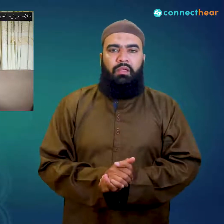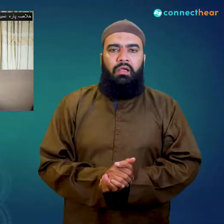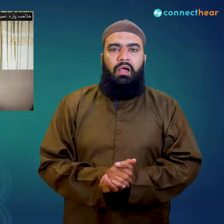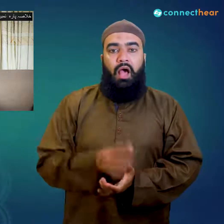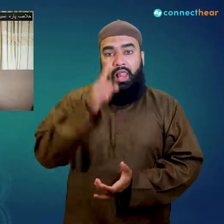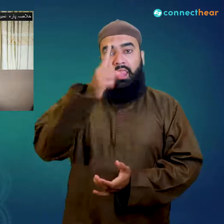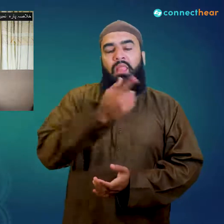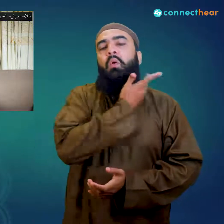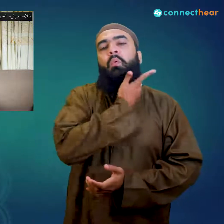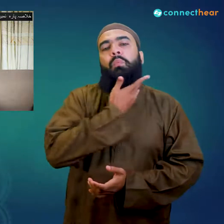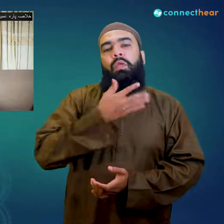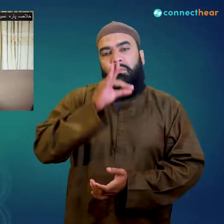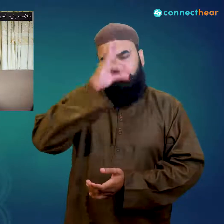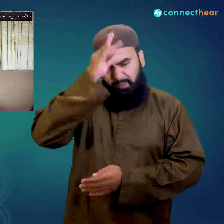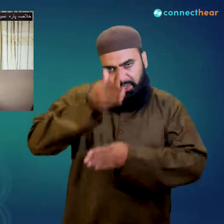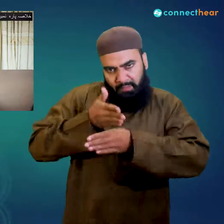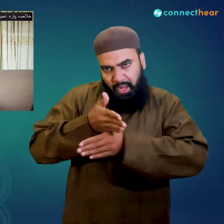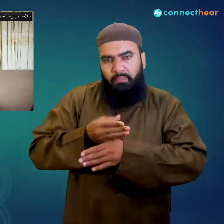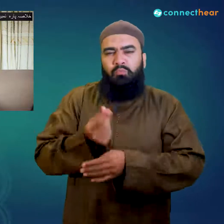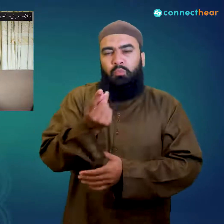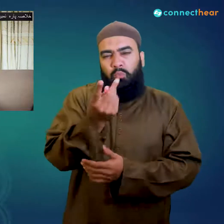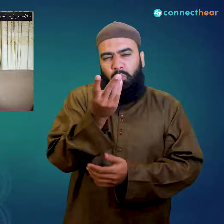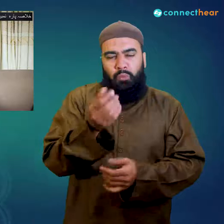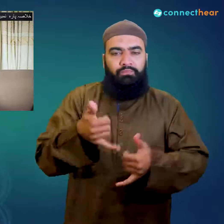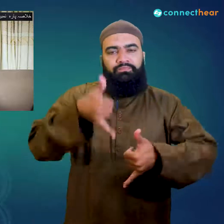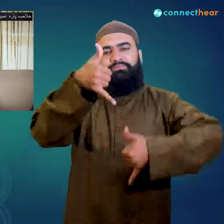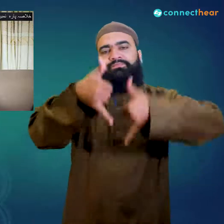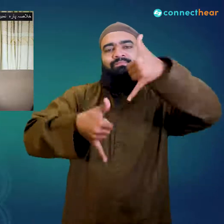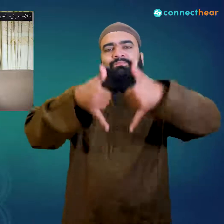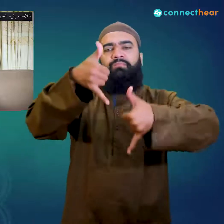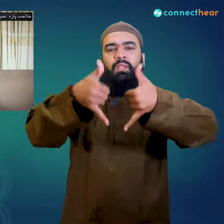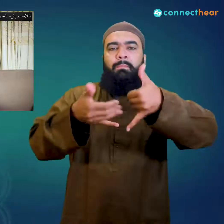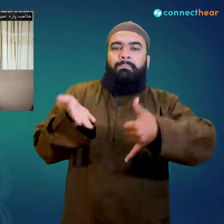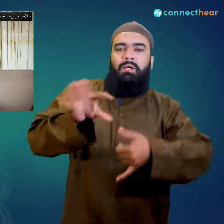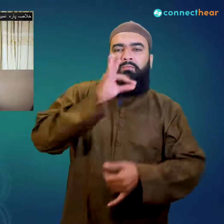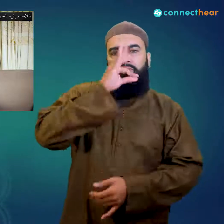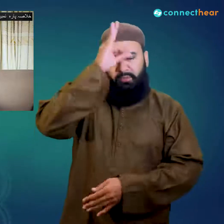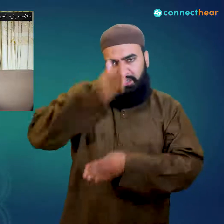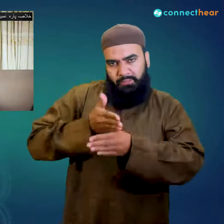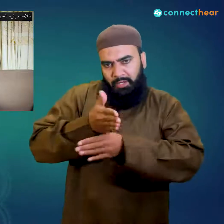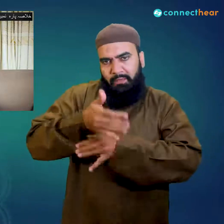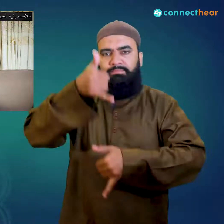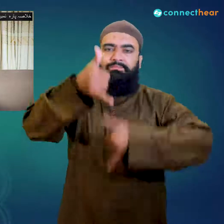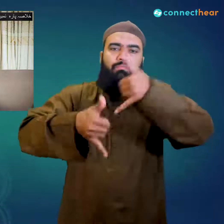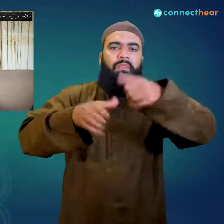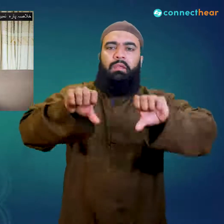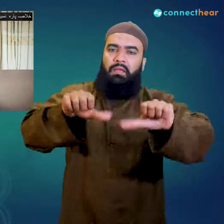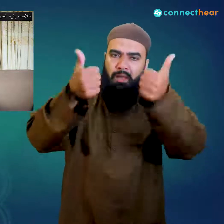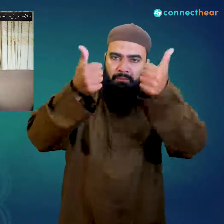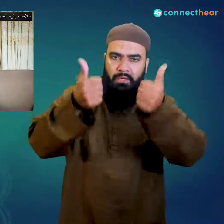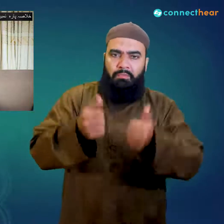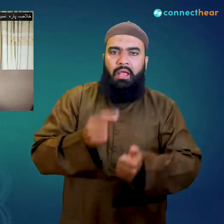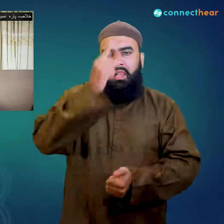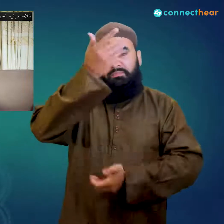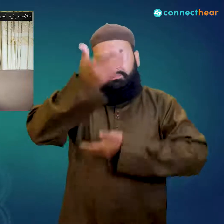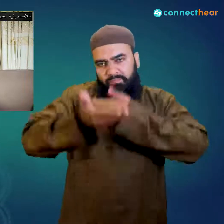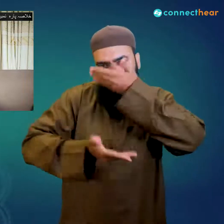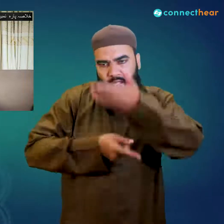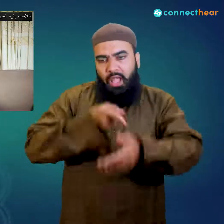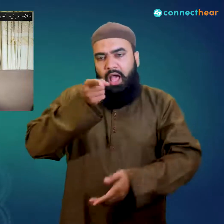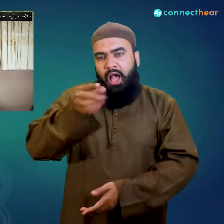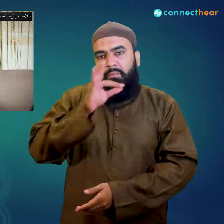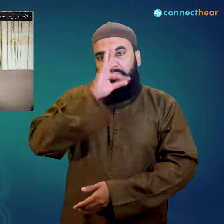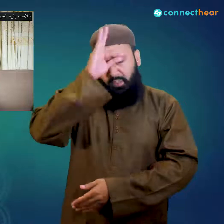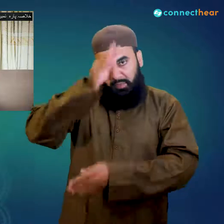علیہ الصلوۃ والسلام کو چند باتوں میں آزمایا، پھر اس میں وہ پورے اترے، اس امتحان میں پورے اترے، تو اللہ نے